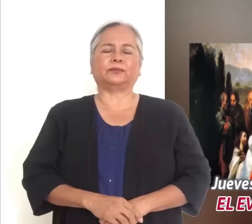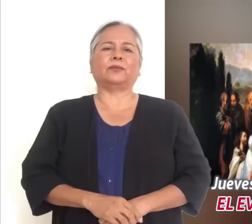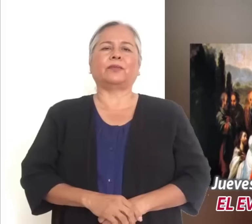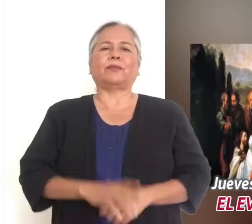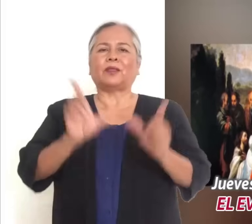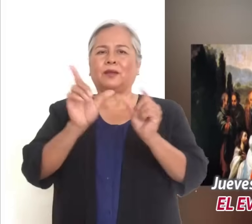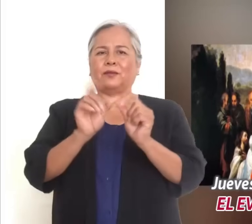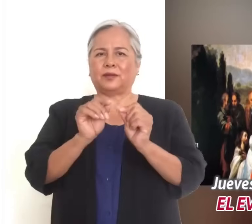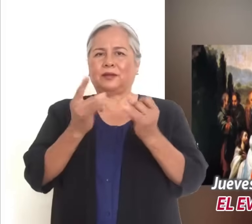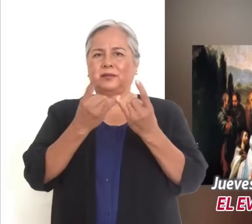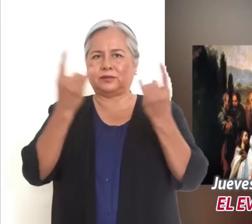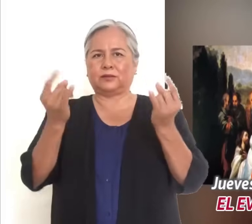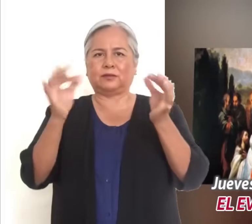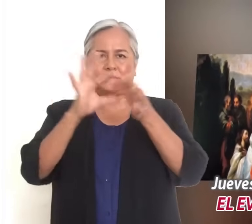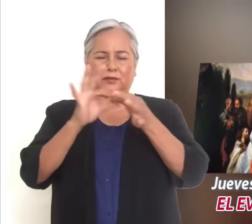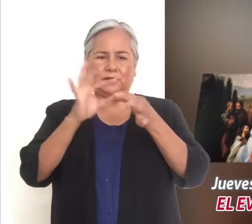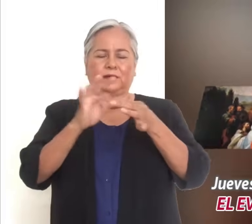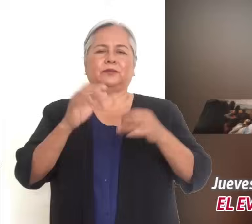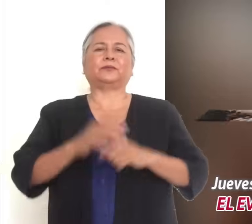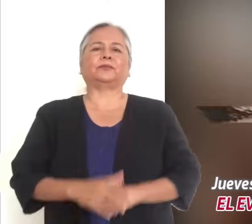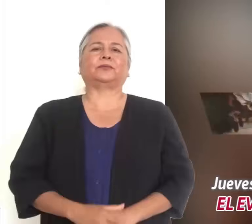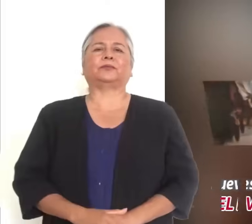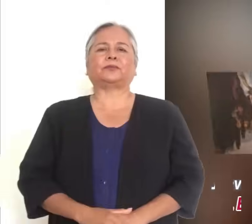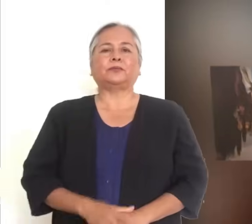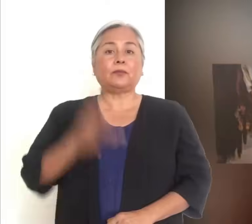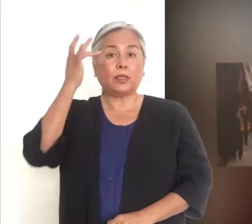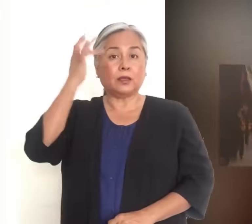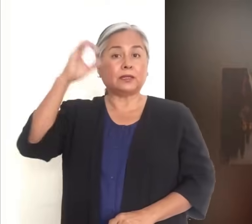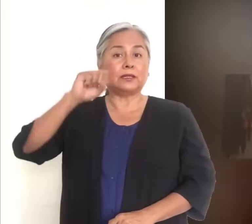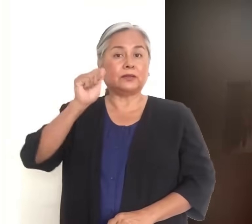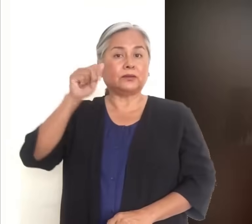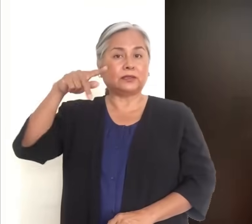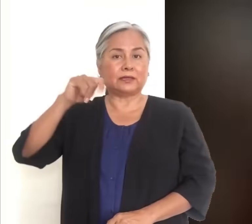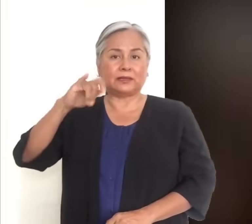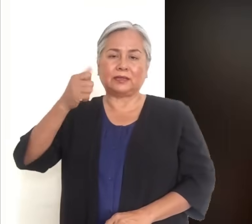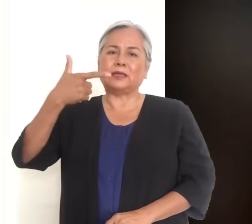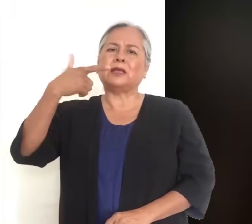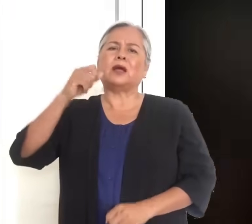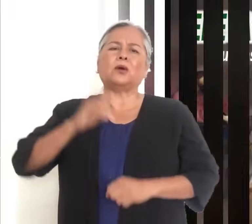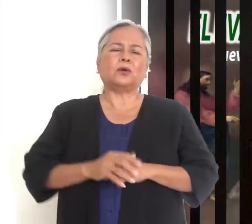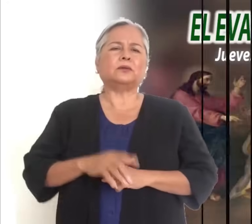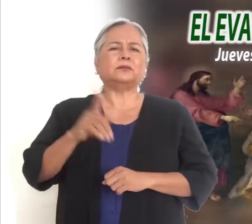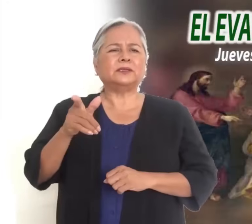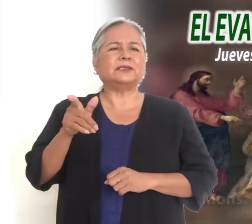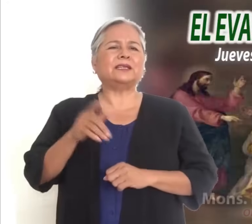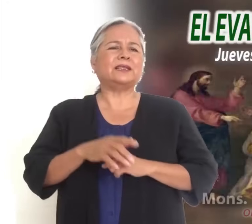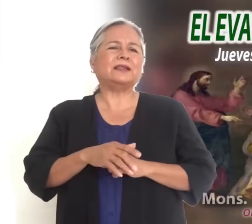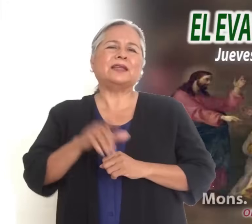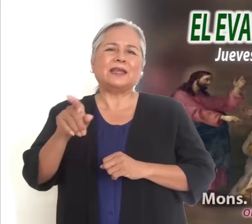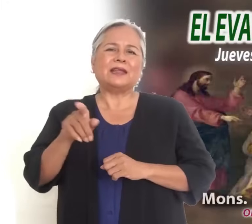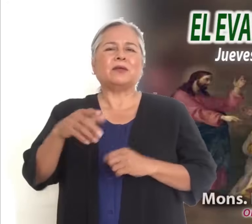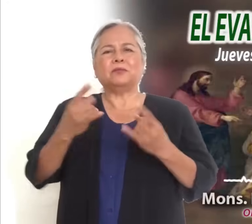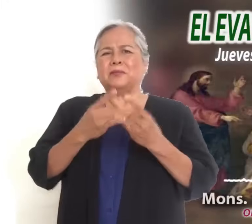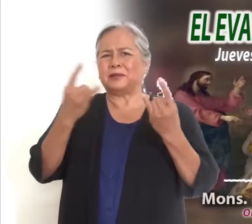Representado en su caballo, Señor Santiago es uno de los santos más populares en nuestras comunidades. Pero muchos están